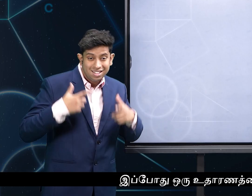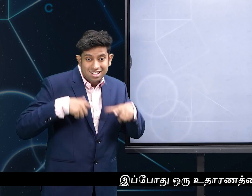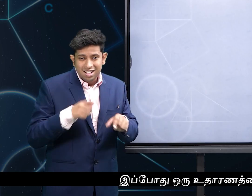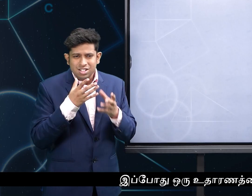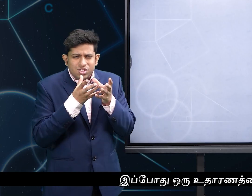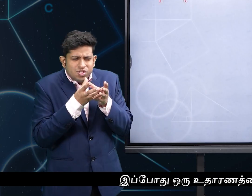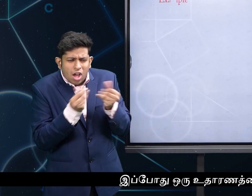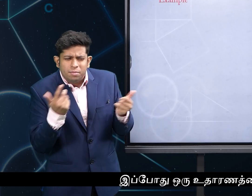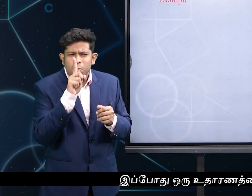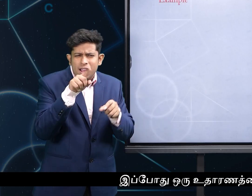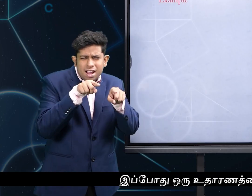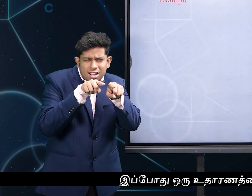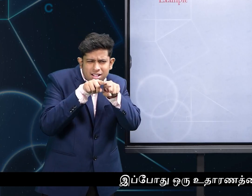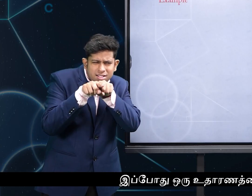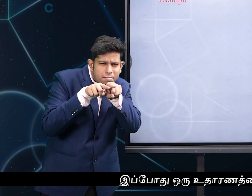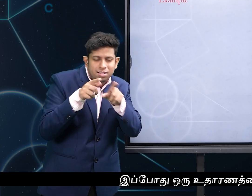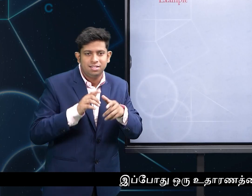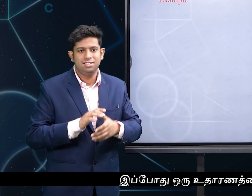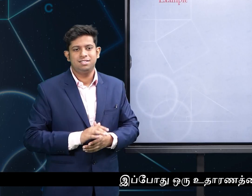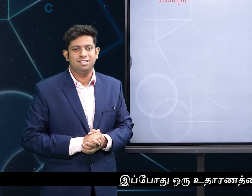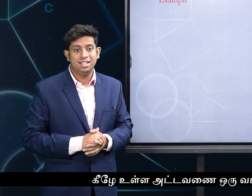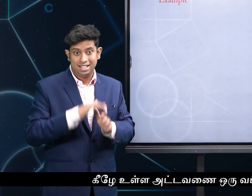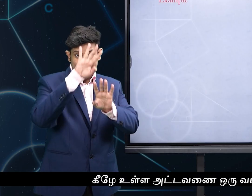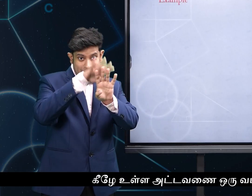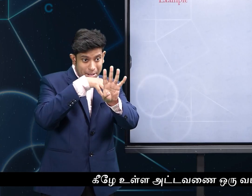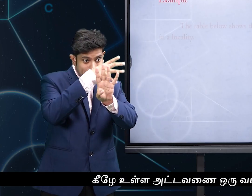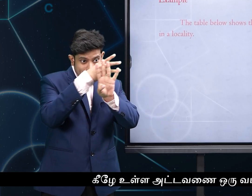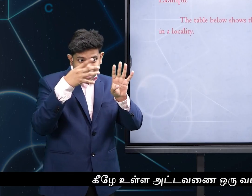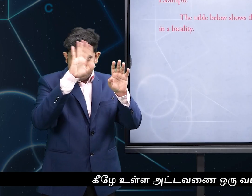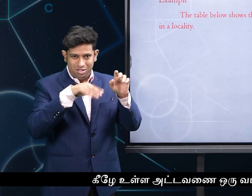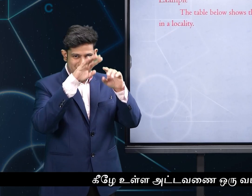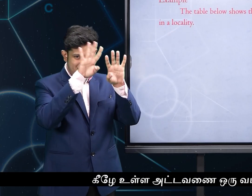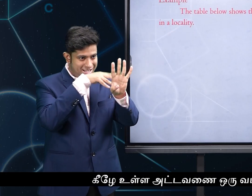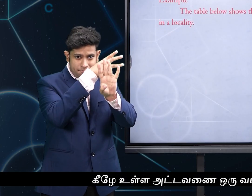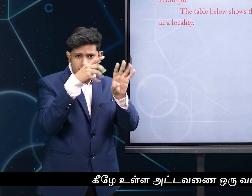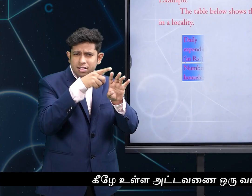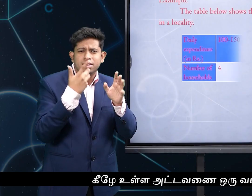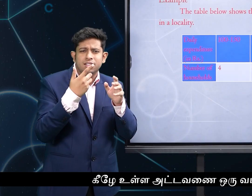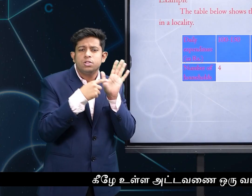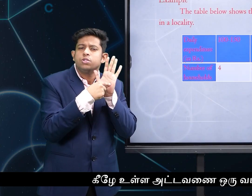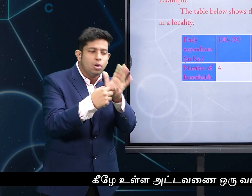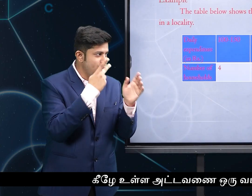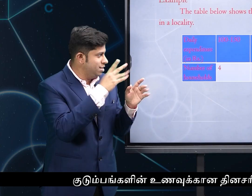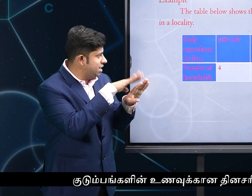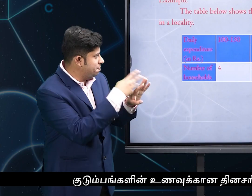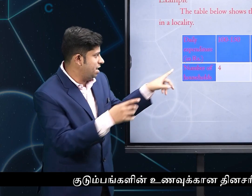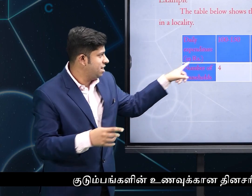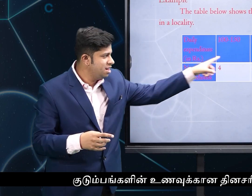இப்போது ஒரு உதாரணத்தை தீர்ப்போம். கீழே உள்ள அட்டவணை ஒரு வட்டாரத்தில் உள்ள 25 குடும்பங்களின்